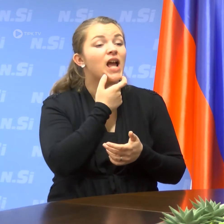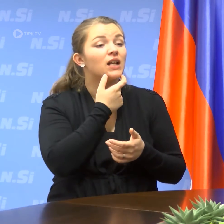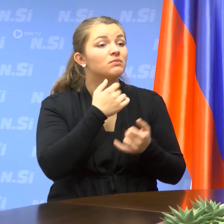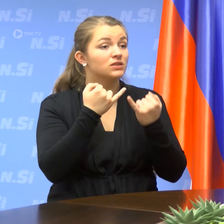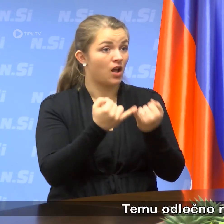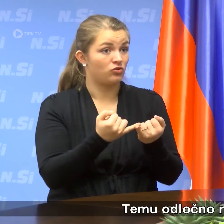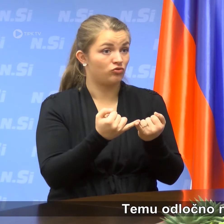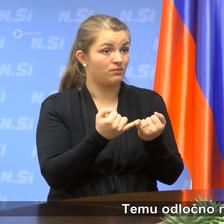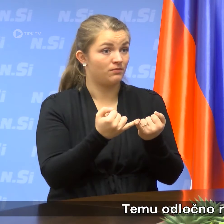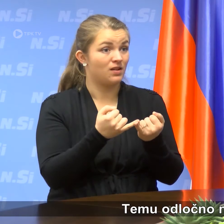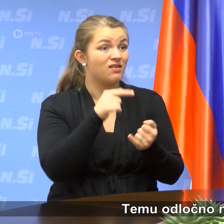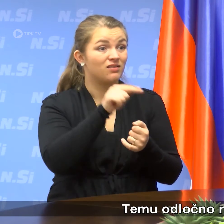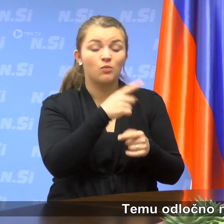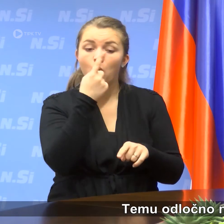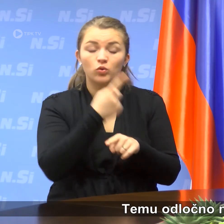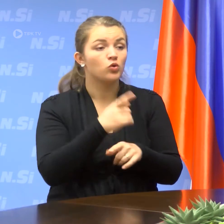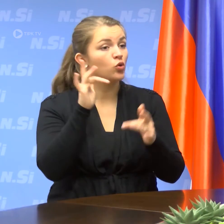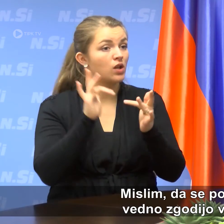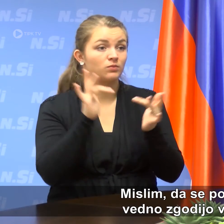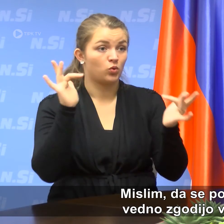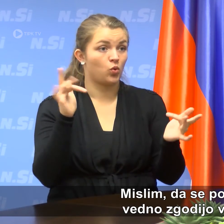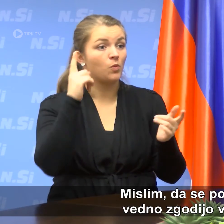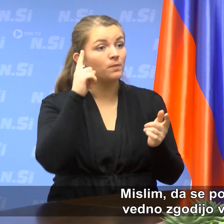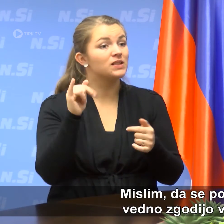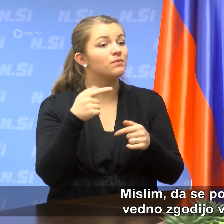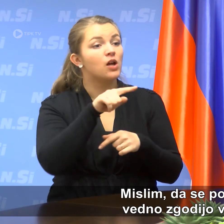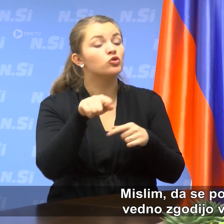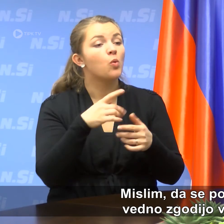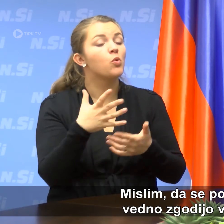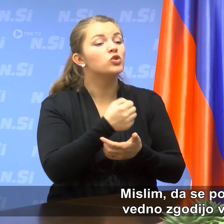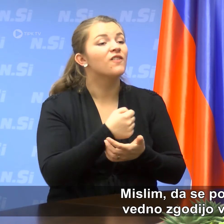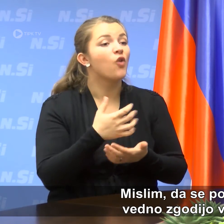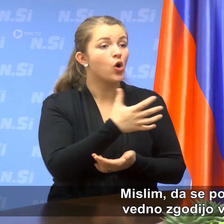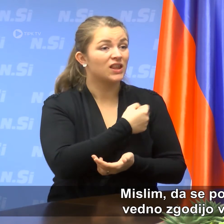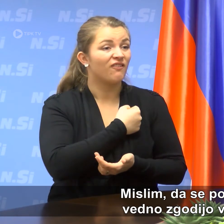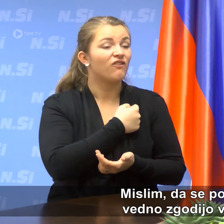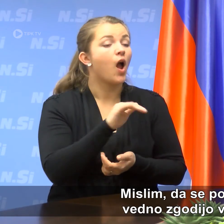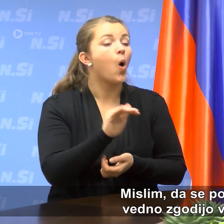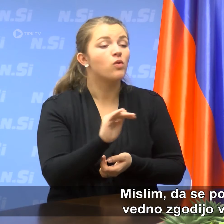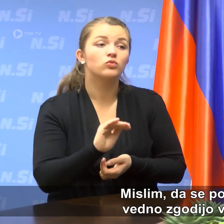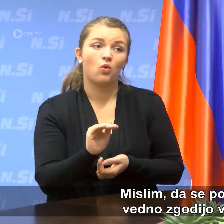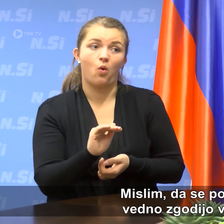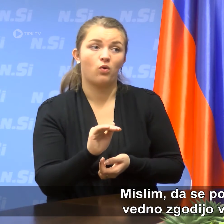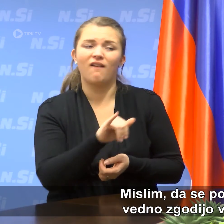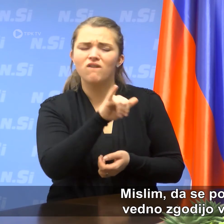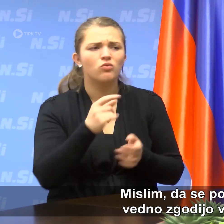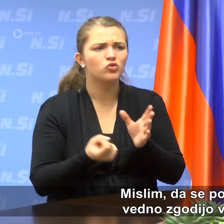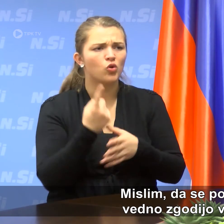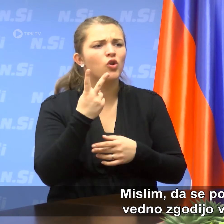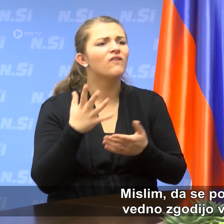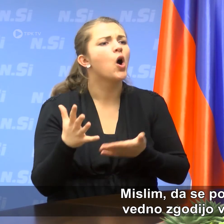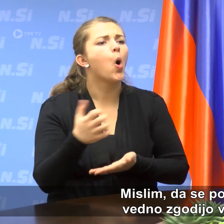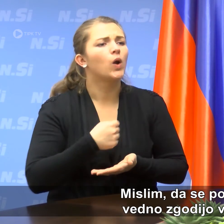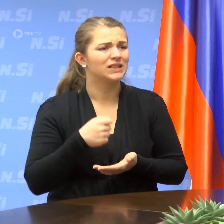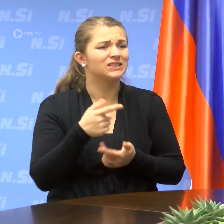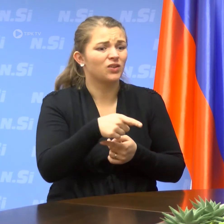odločno nasprotujemo. Mislim, da so posvojitve otrok se vedno zgodijo v korist otrok, ne